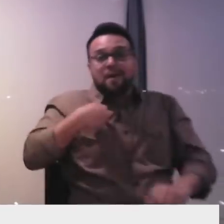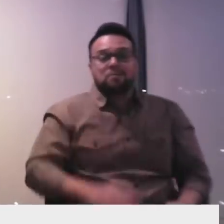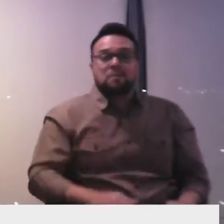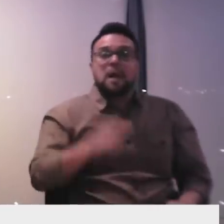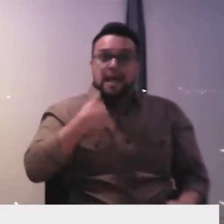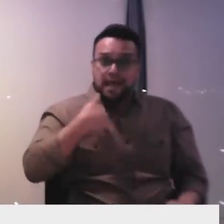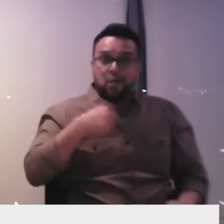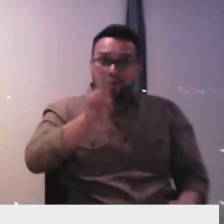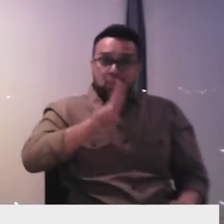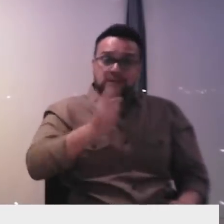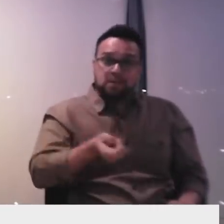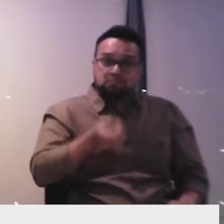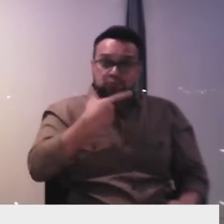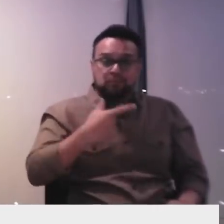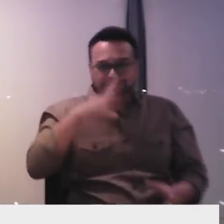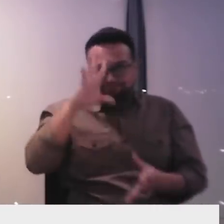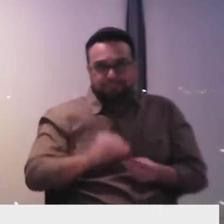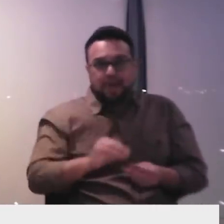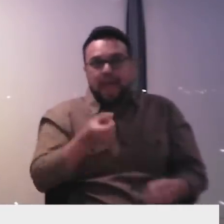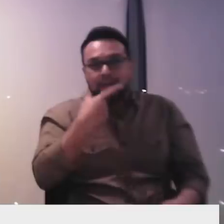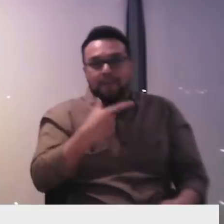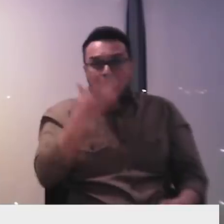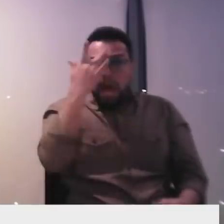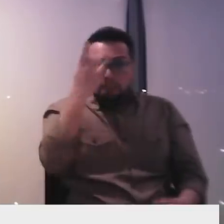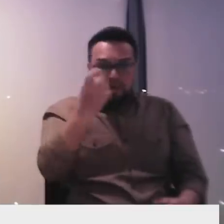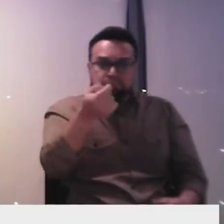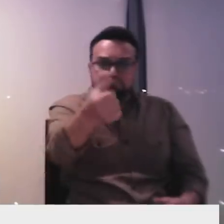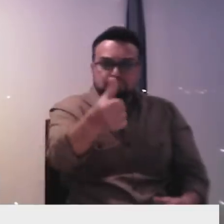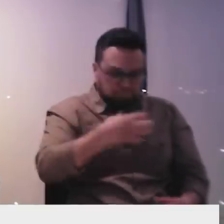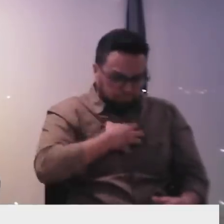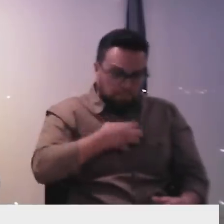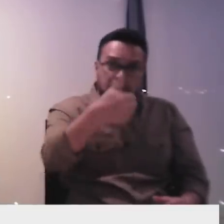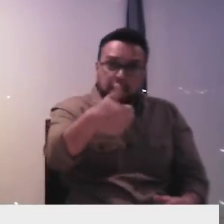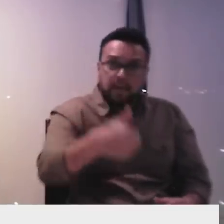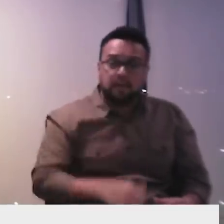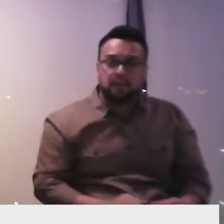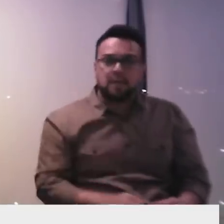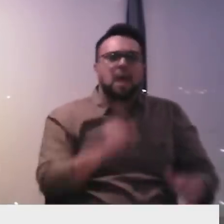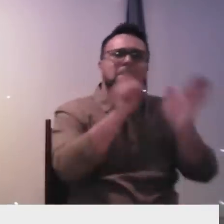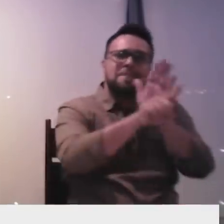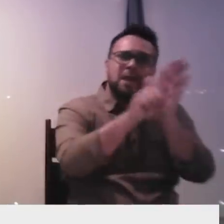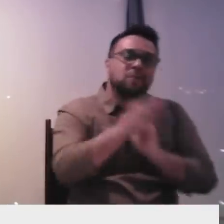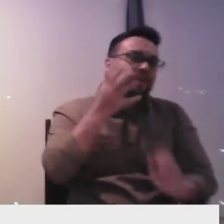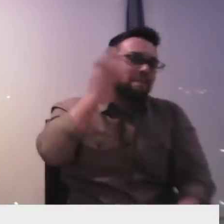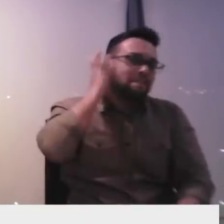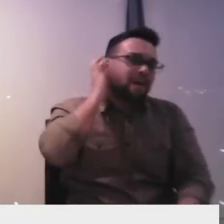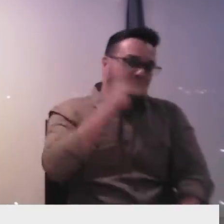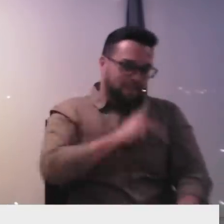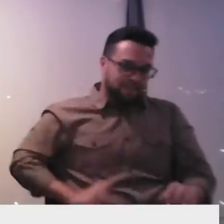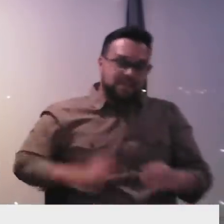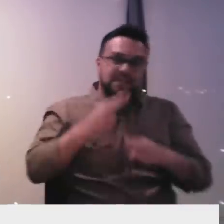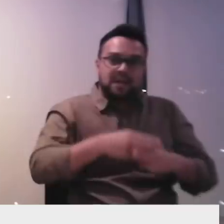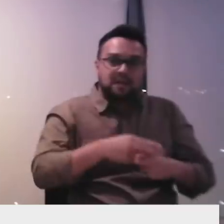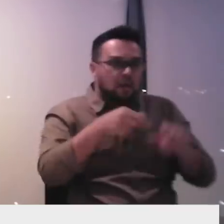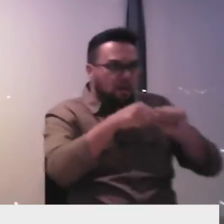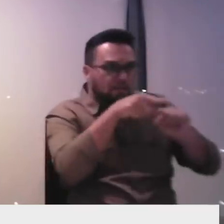eu tomei o medicamento. No dia seguinte estava bom. Perguntem para o Pedro Guimarães da Caixa Econômica se ele fez